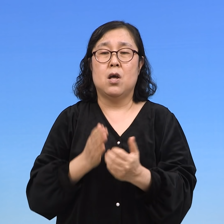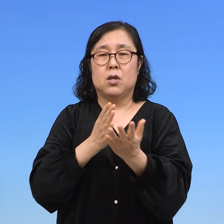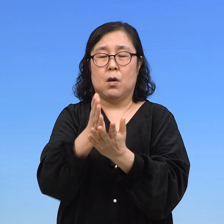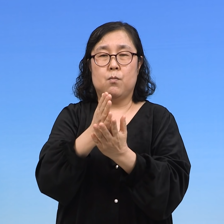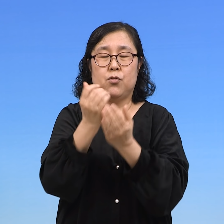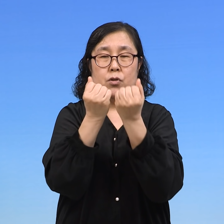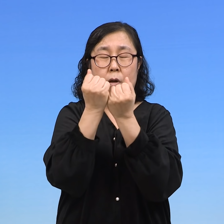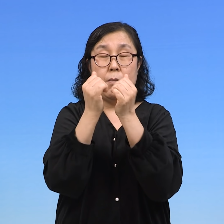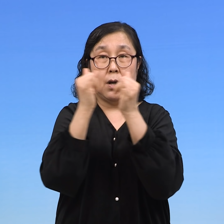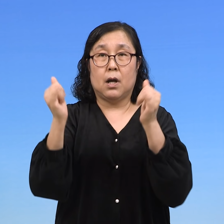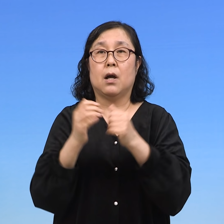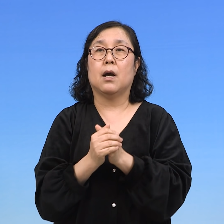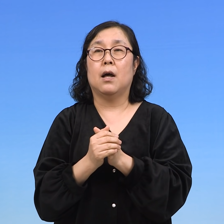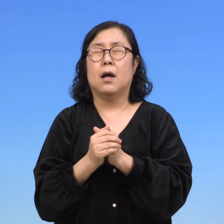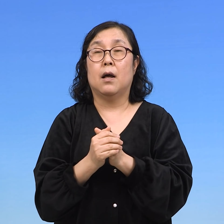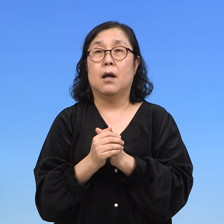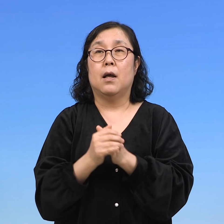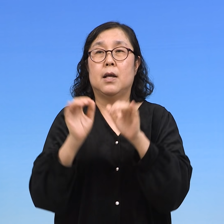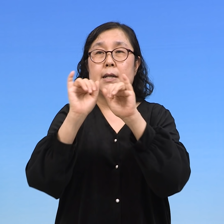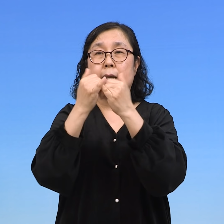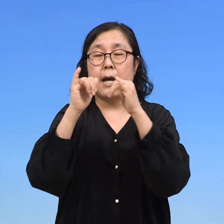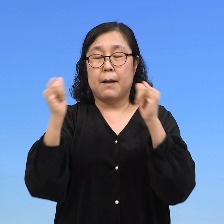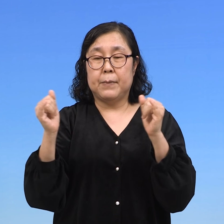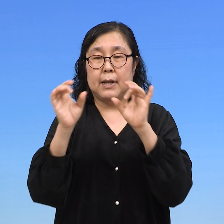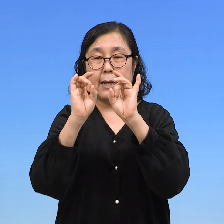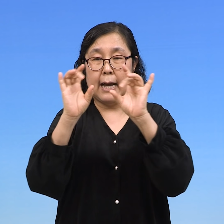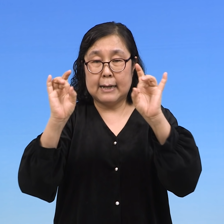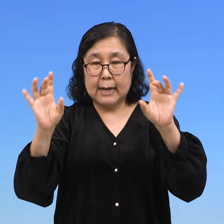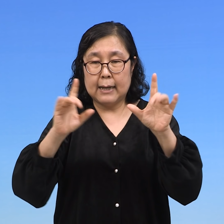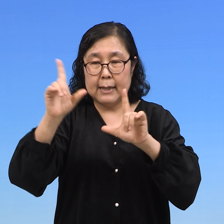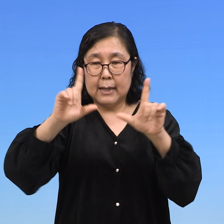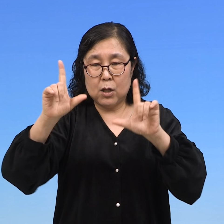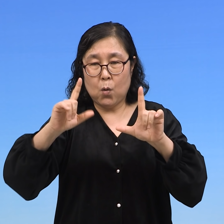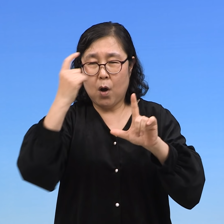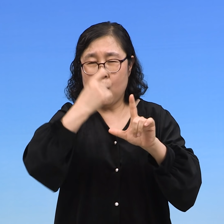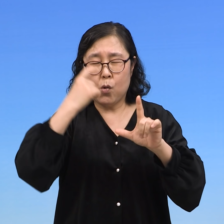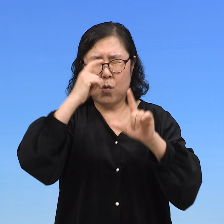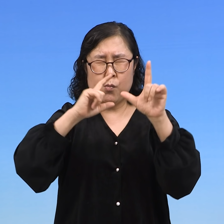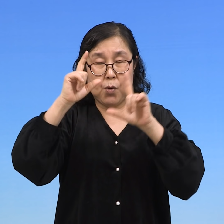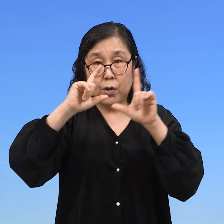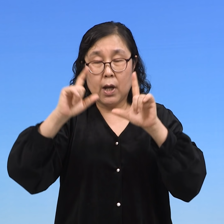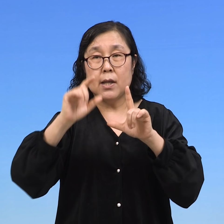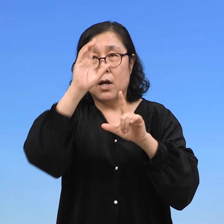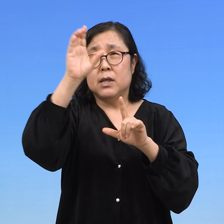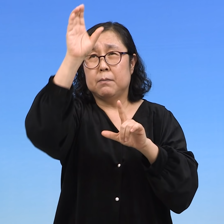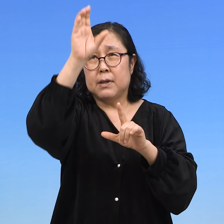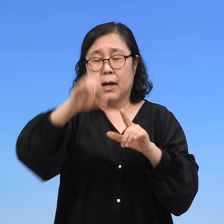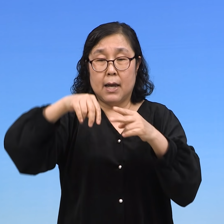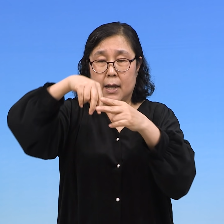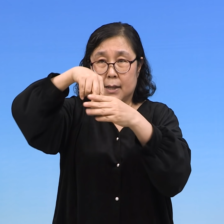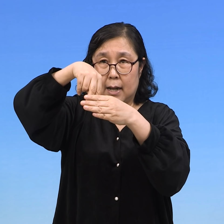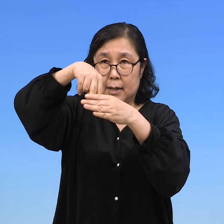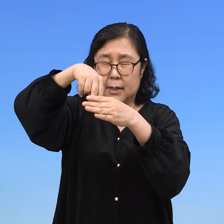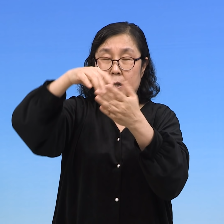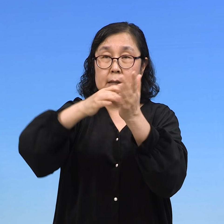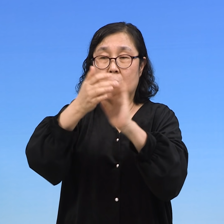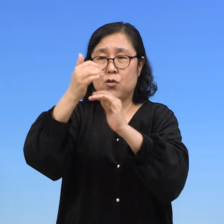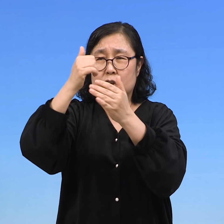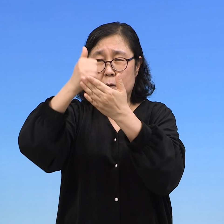해설가가 이런 설명을 붙여놨더라고요 사람들 제각각의 태도와 표정에서 십자가에 달리신